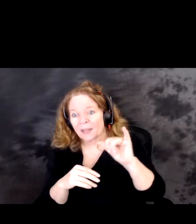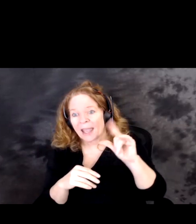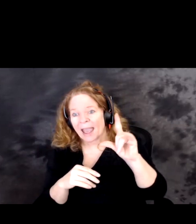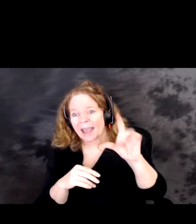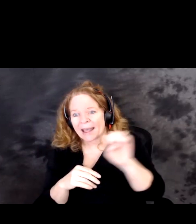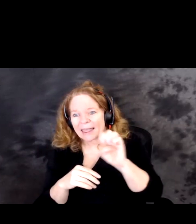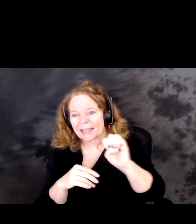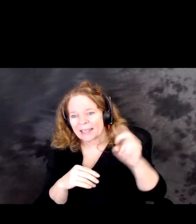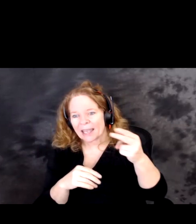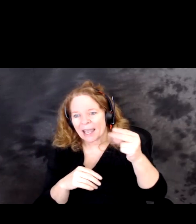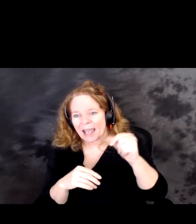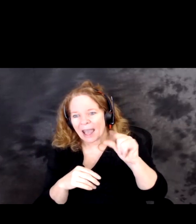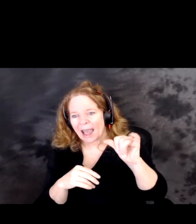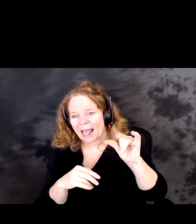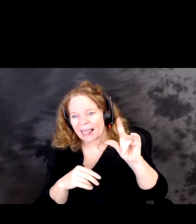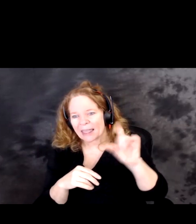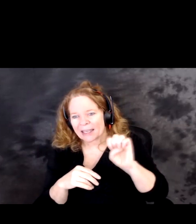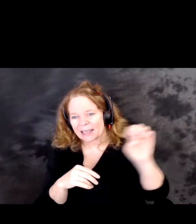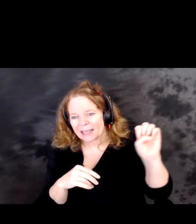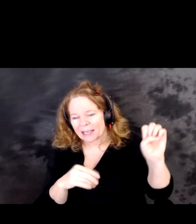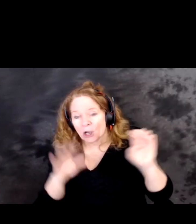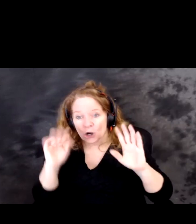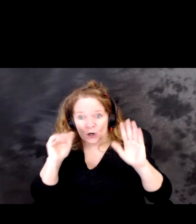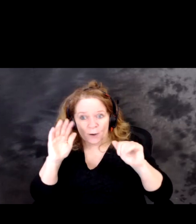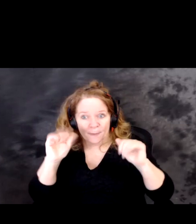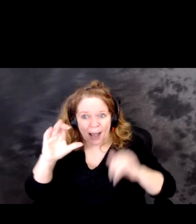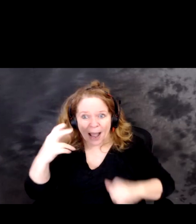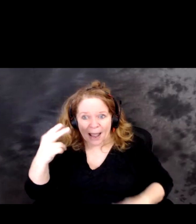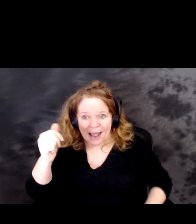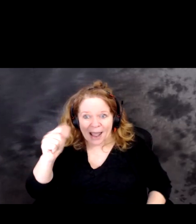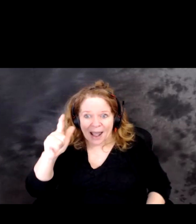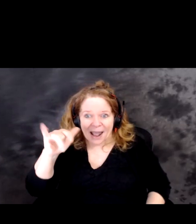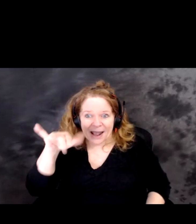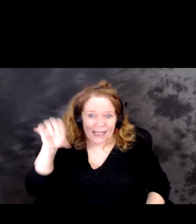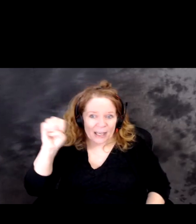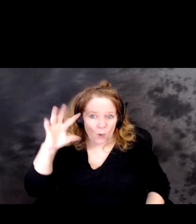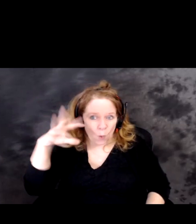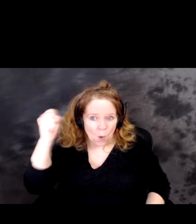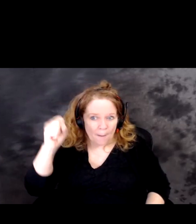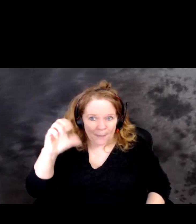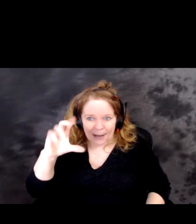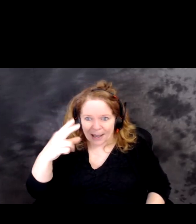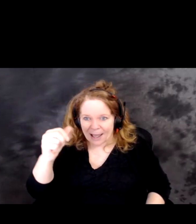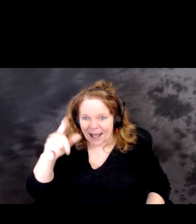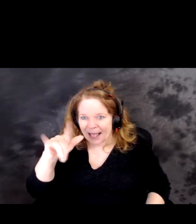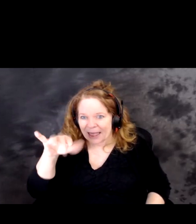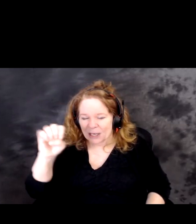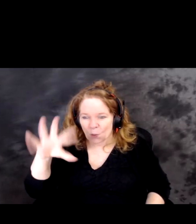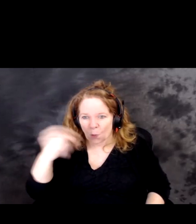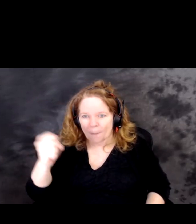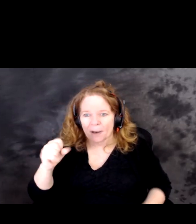del cuento. Adiós, Dios, adiós, Hayley, adiós, adiós, Hayley,